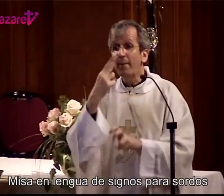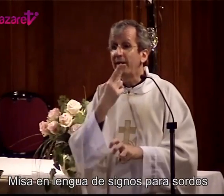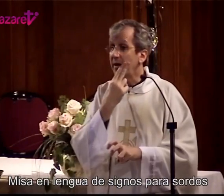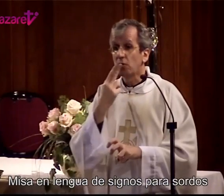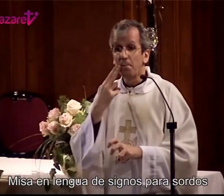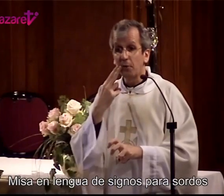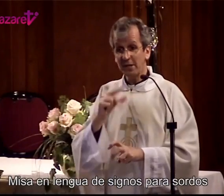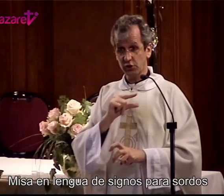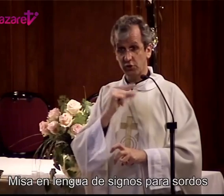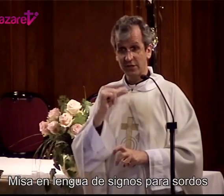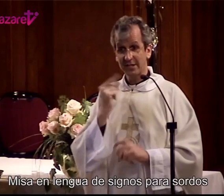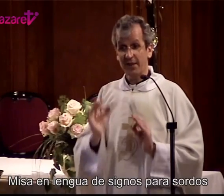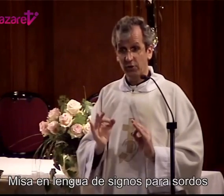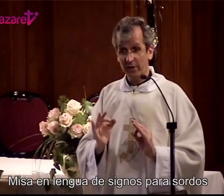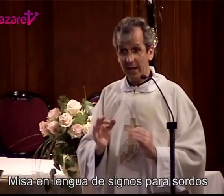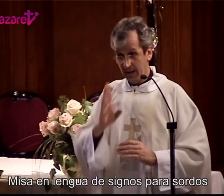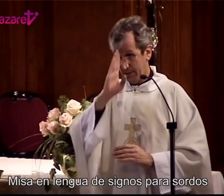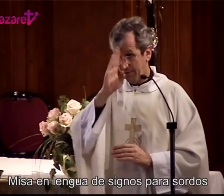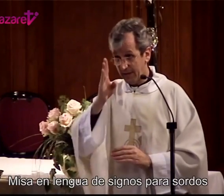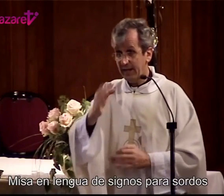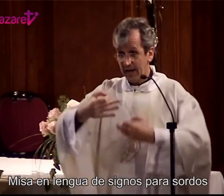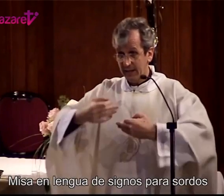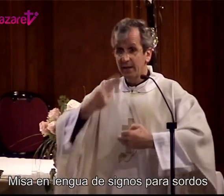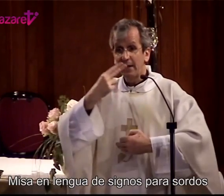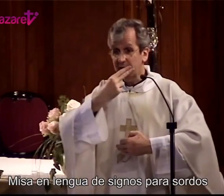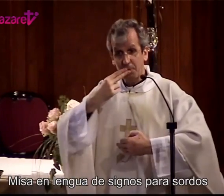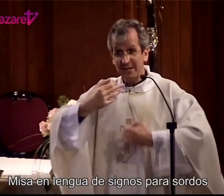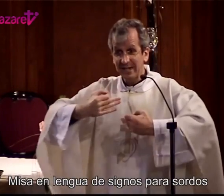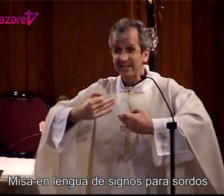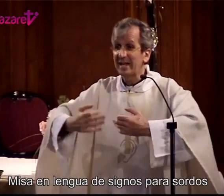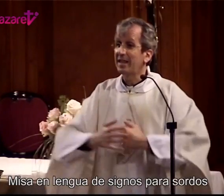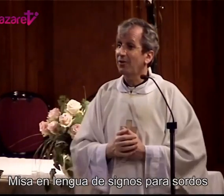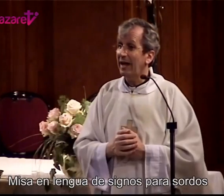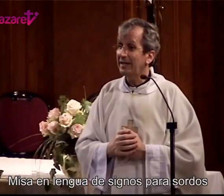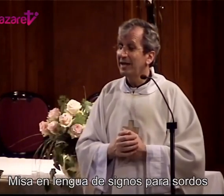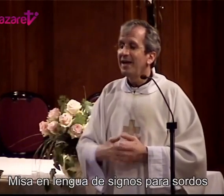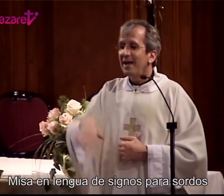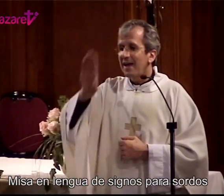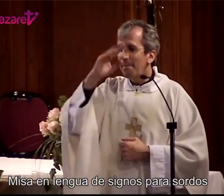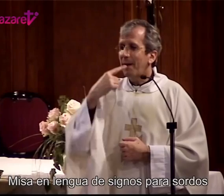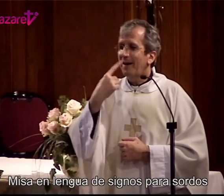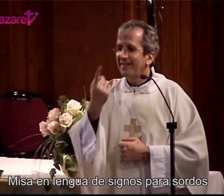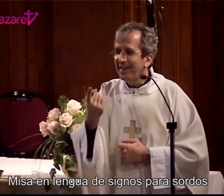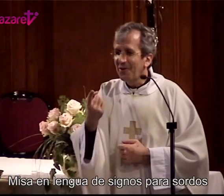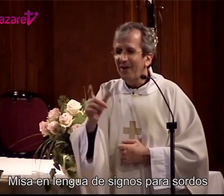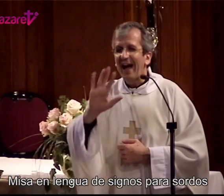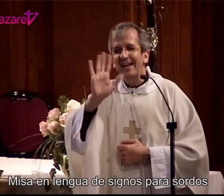el compromiso sacerdotal de fidelidad, las promesas sacerdotales, el Papa dijo aquella